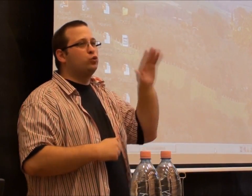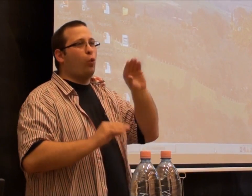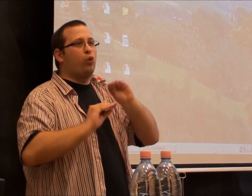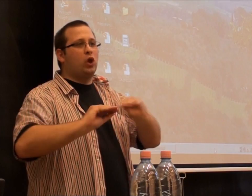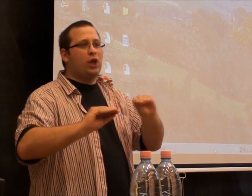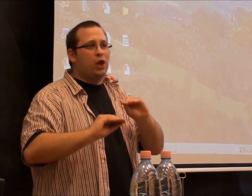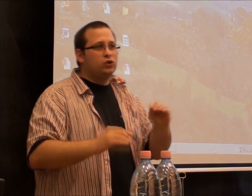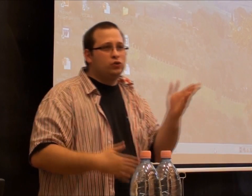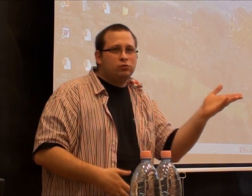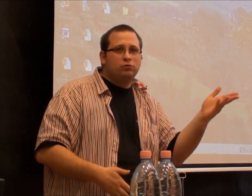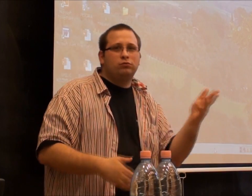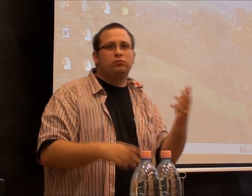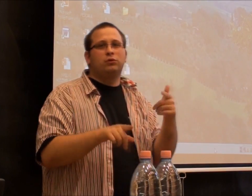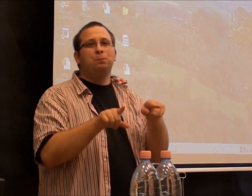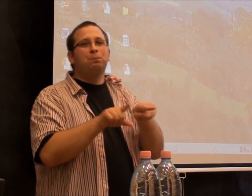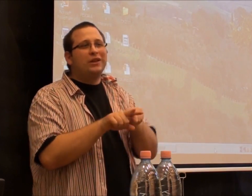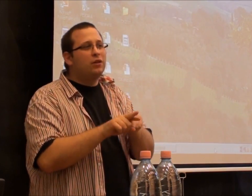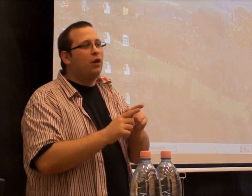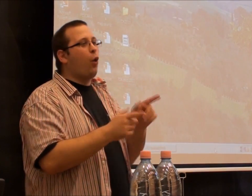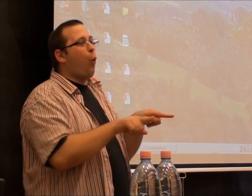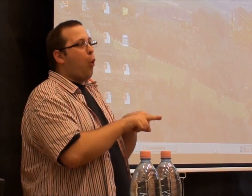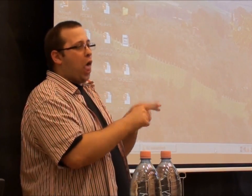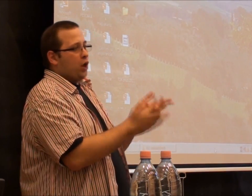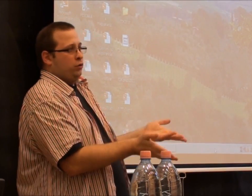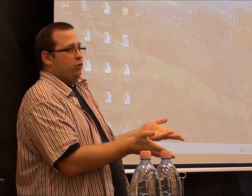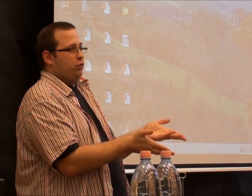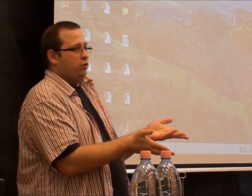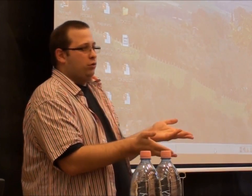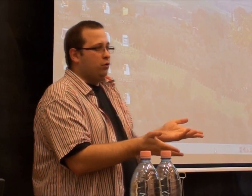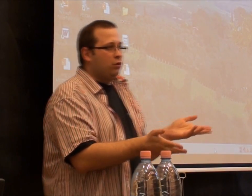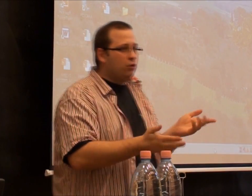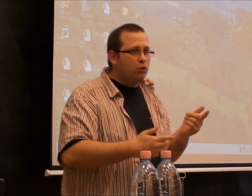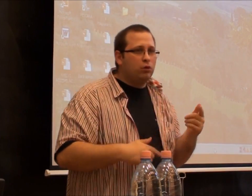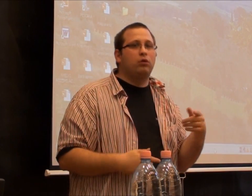A magyar felsőoktatás, mint olyan,